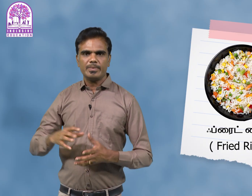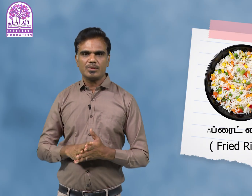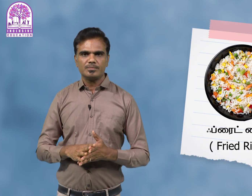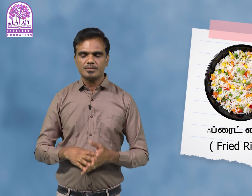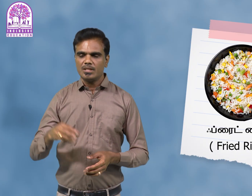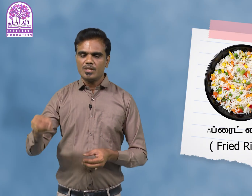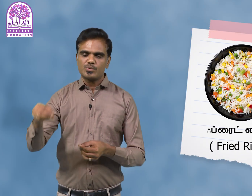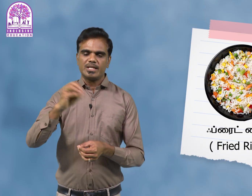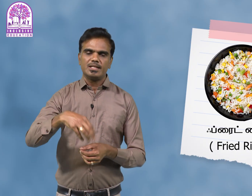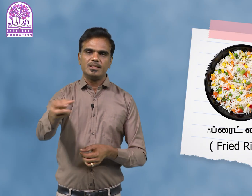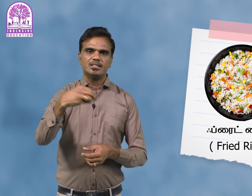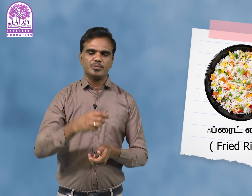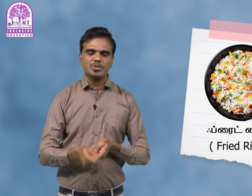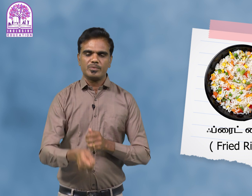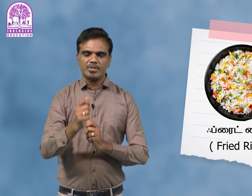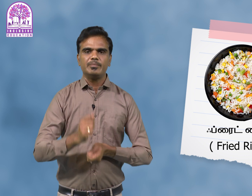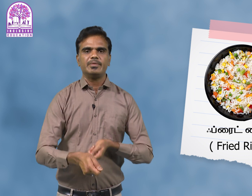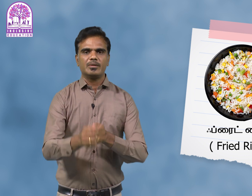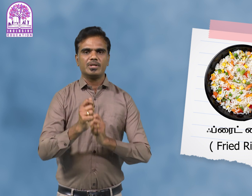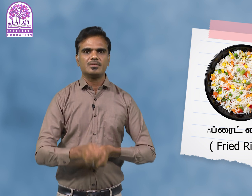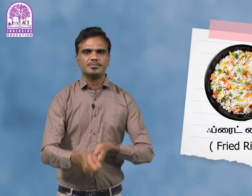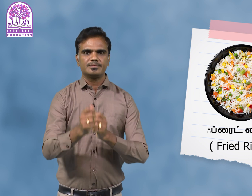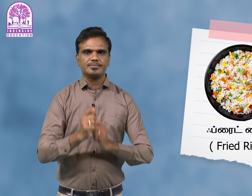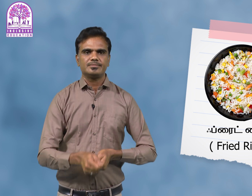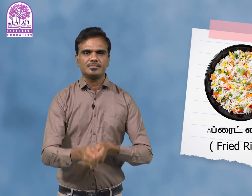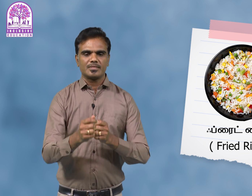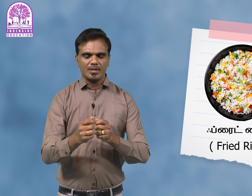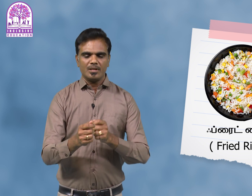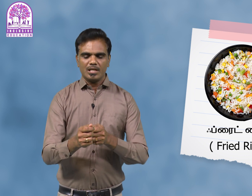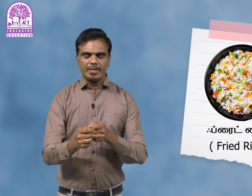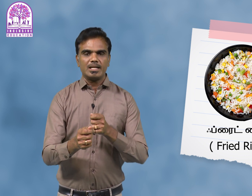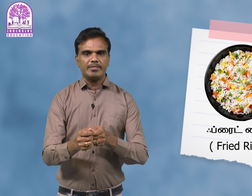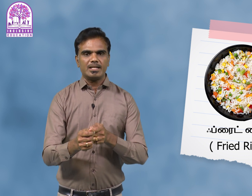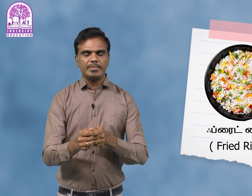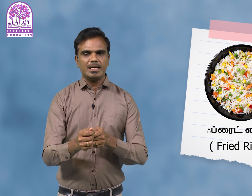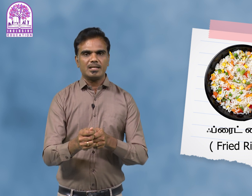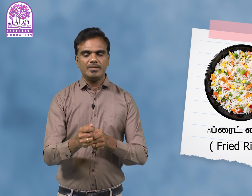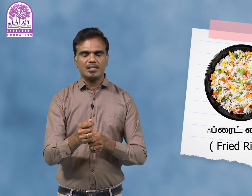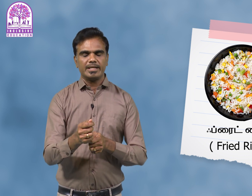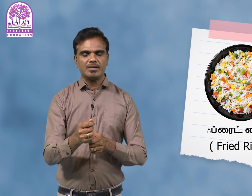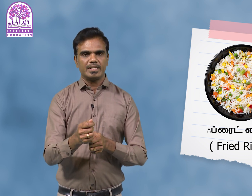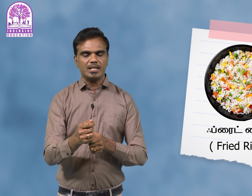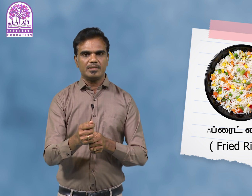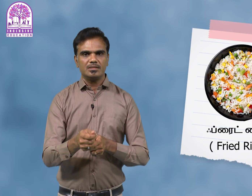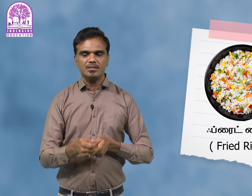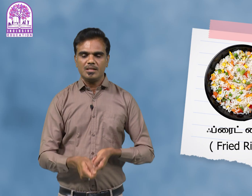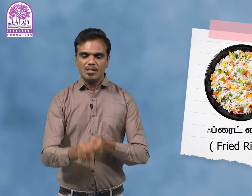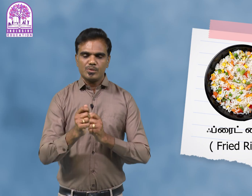இருக்கும். ஸோ எல்லாத்தையும் எடுத்து 2 போடுவாங்க, இப்படி காமிப்பாங்க. இங்கே பாருங்கள், லெஃப்ட் ஹேண்ட் பேக்கில், ரைட் ஹேண்ட் ஃப்ரண்ட்டில் வருது. ஸோ